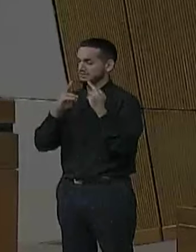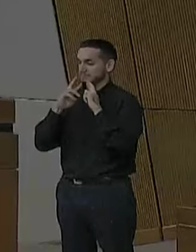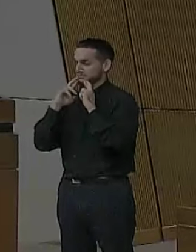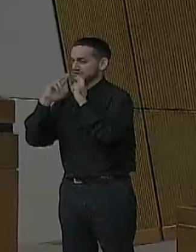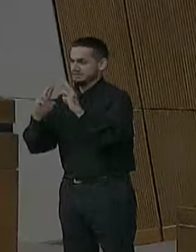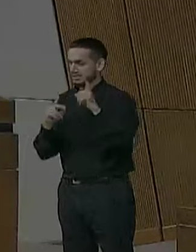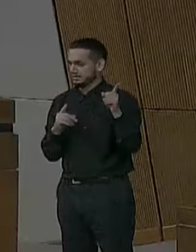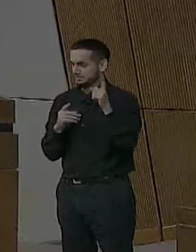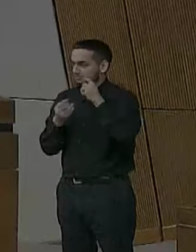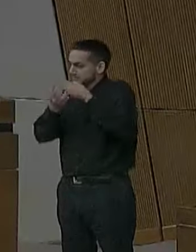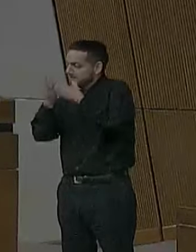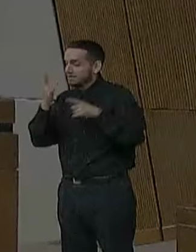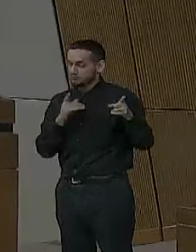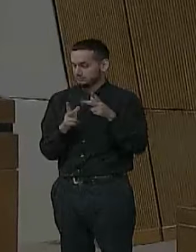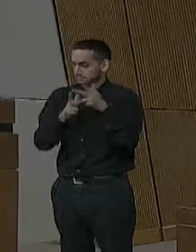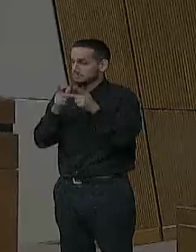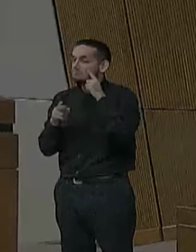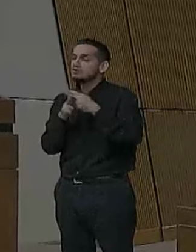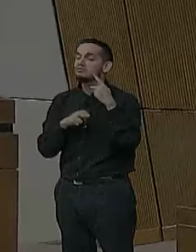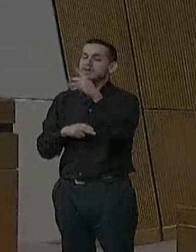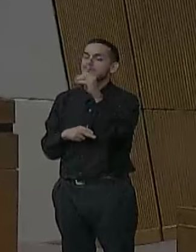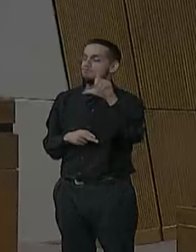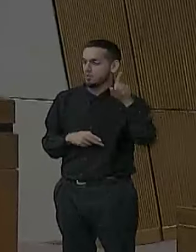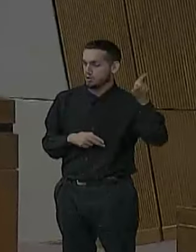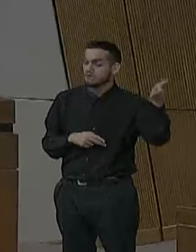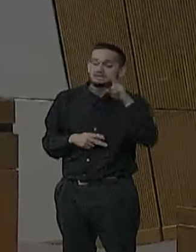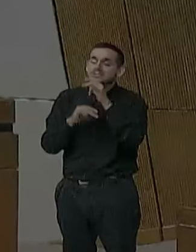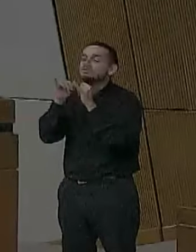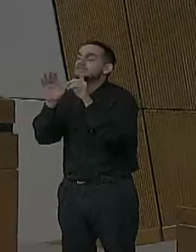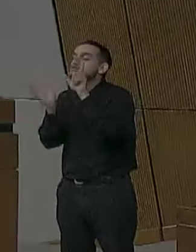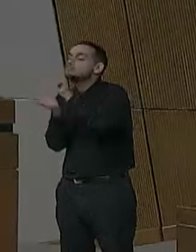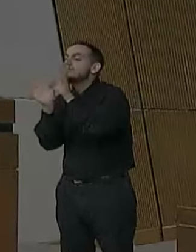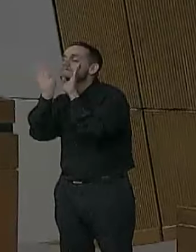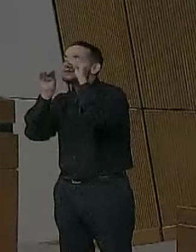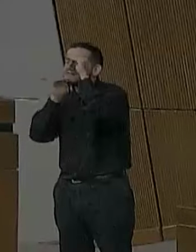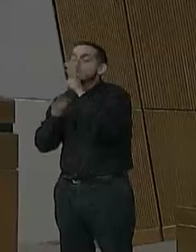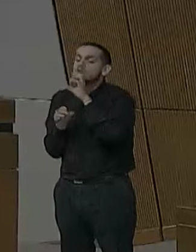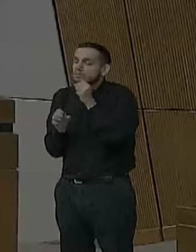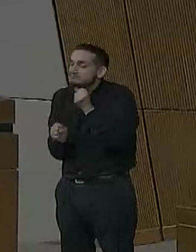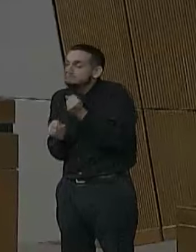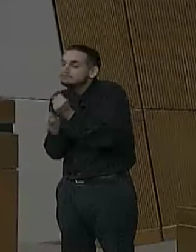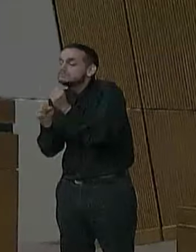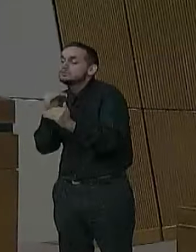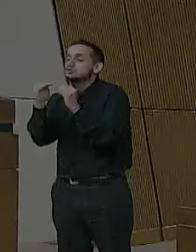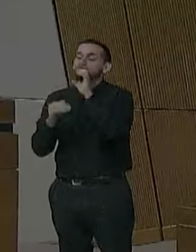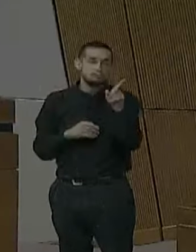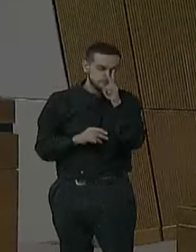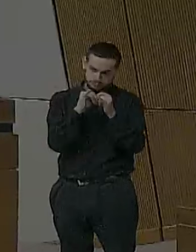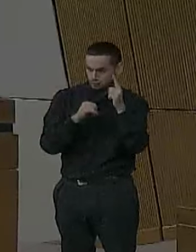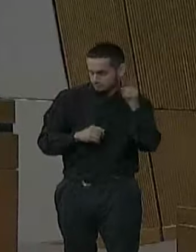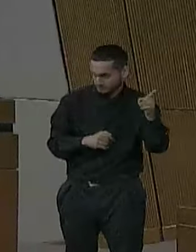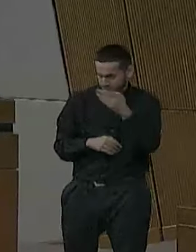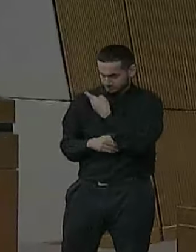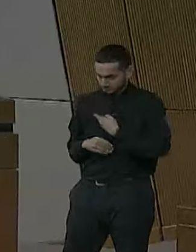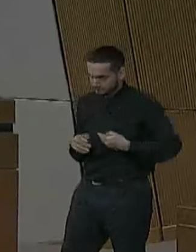miembro de la red Suma, entonces un poquito también para escuchar la voz del sector privado en todo este trabajo y en todo esto que estamos construyendo.